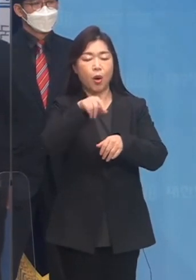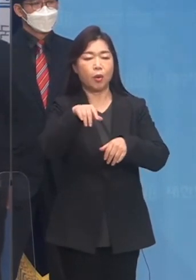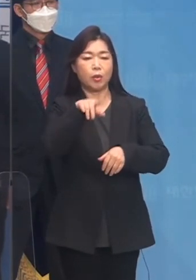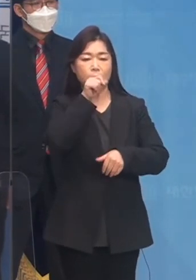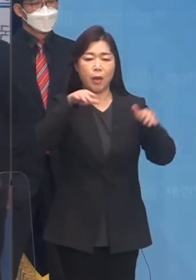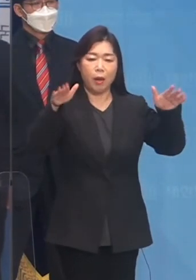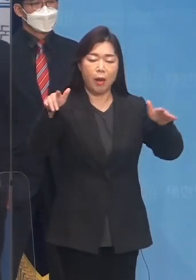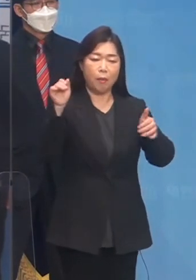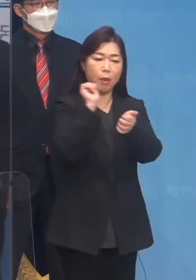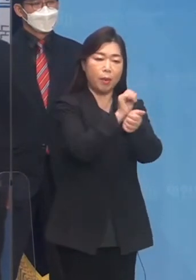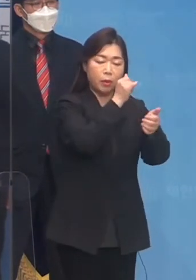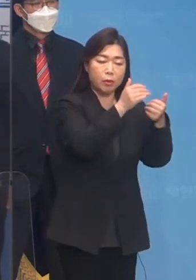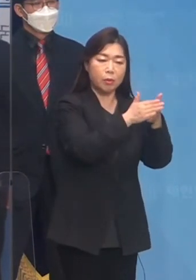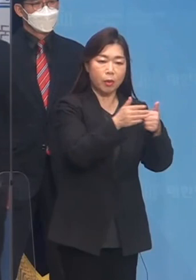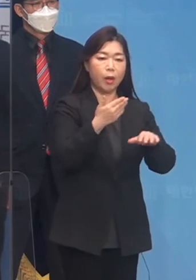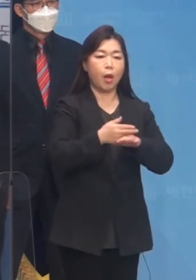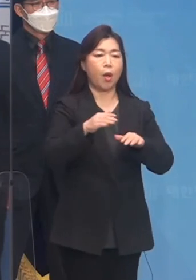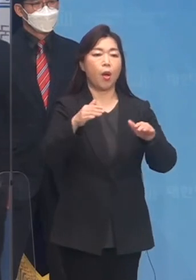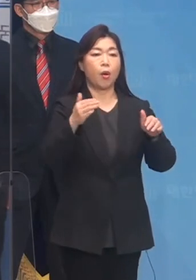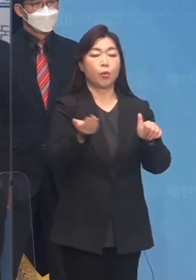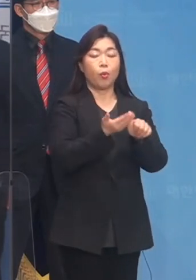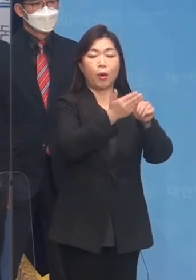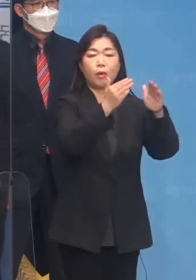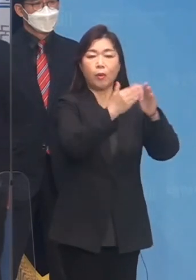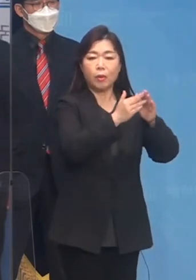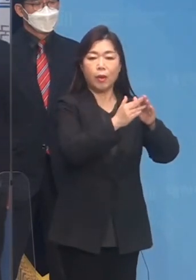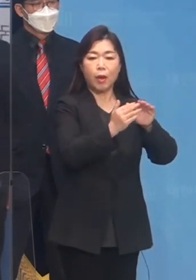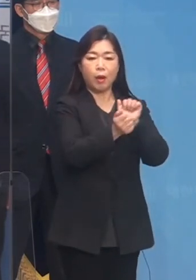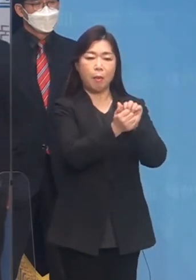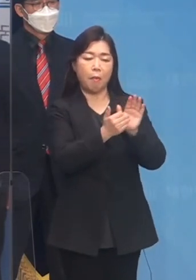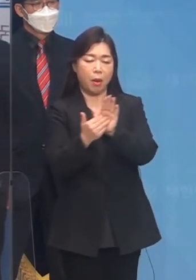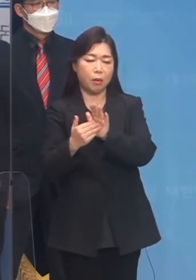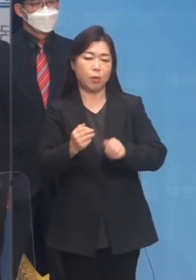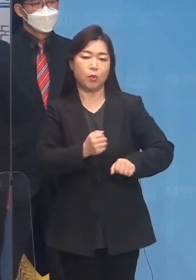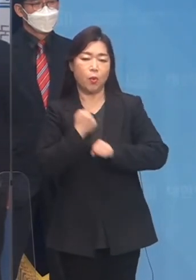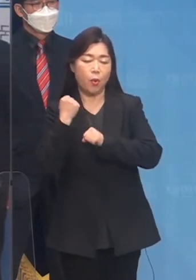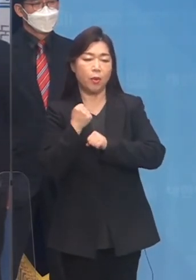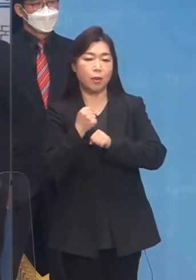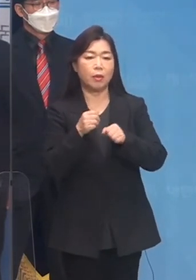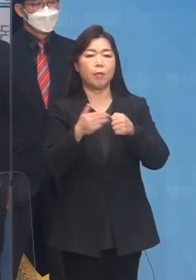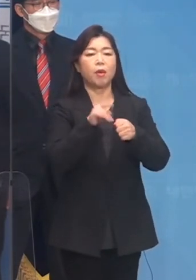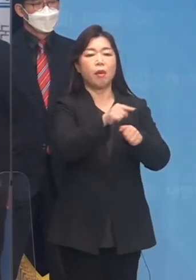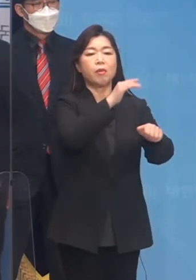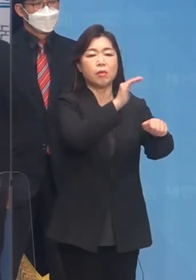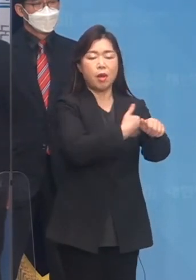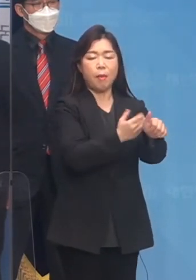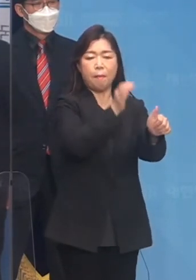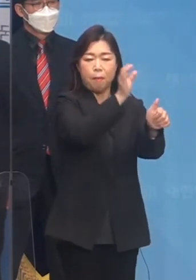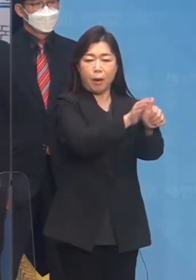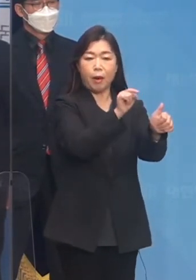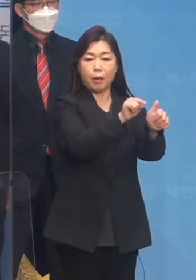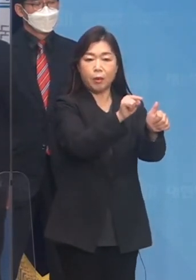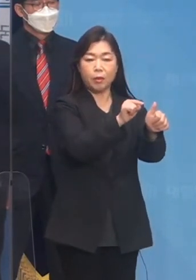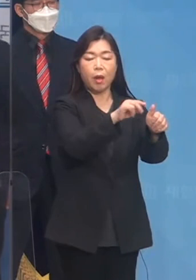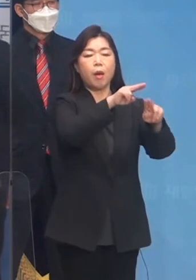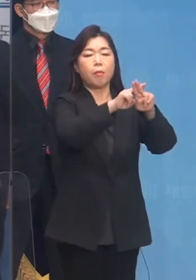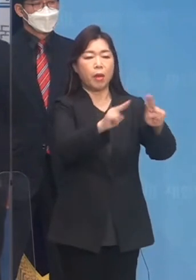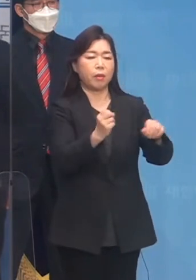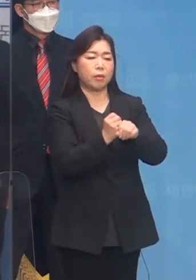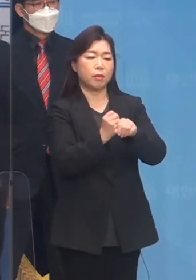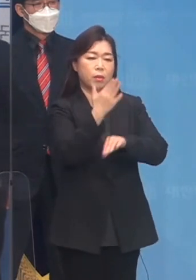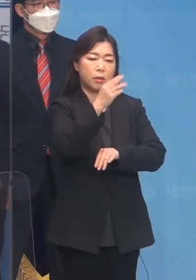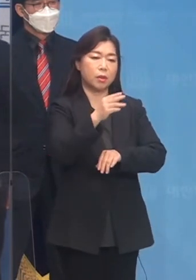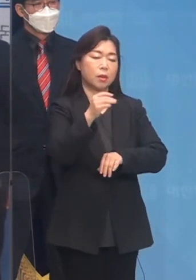있는 바 농가의 방역 소홀이라는 이유로 농가에 대해 책임을 묻는 사육 제한 폐쇄는